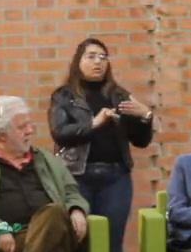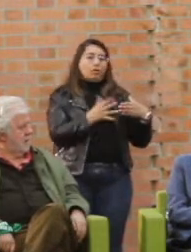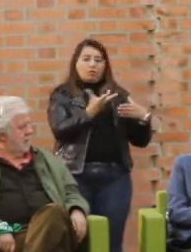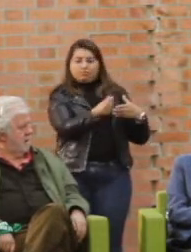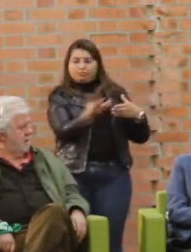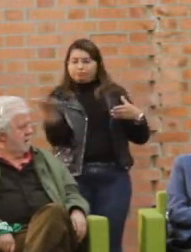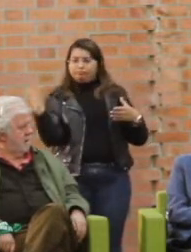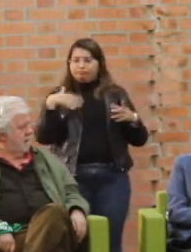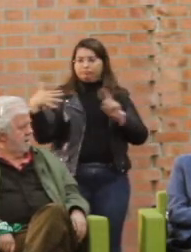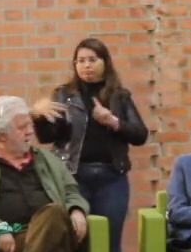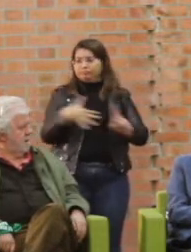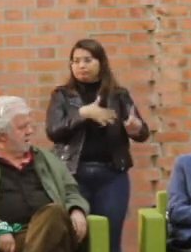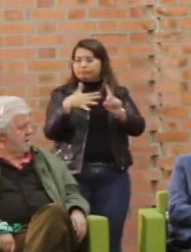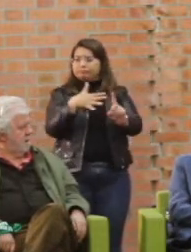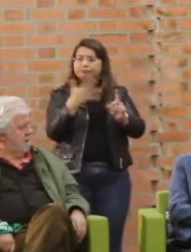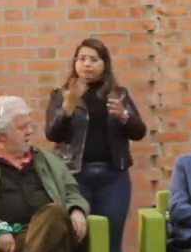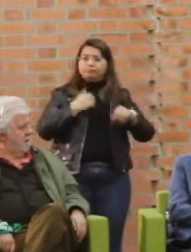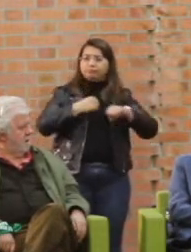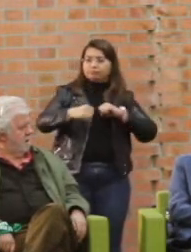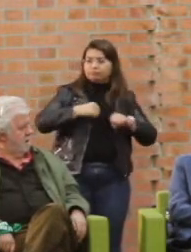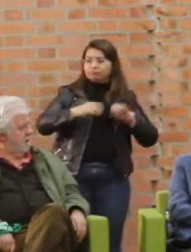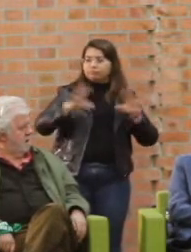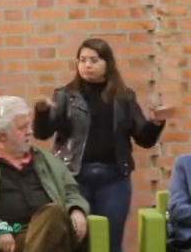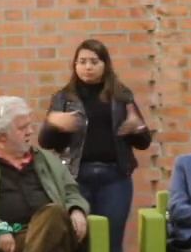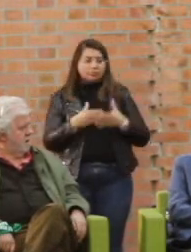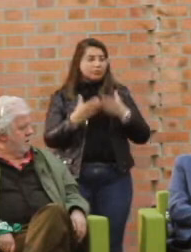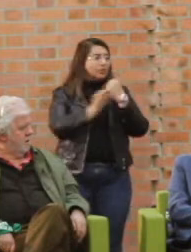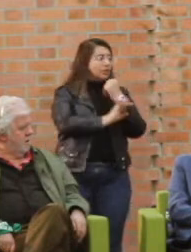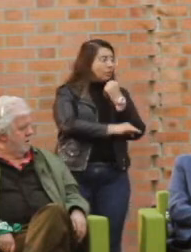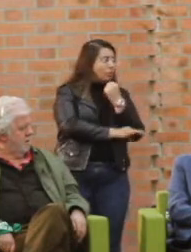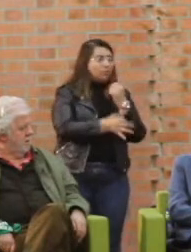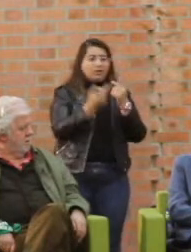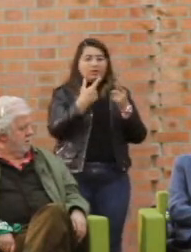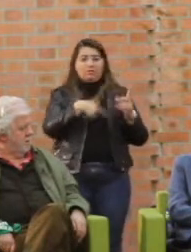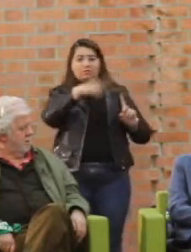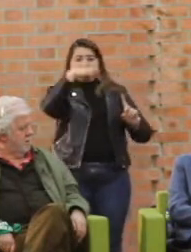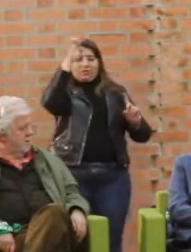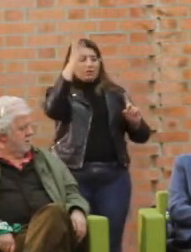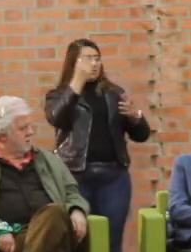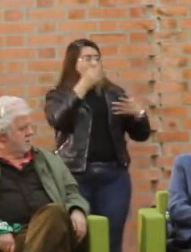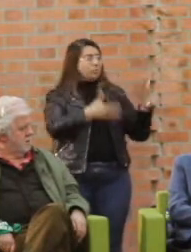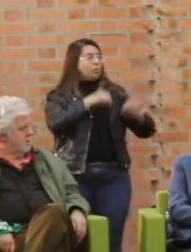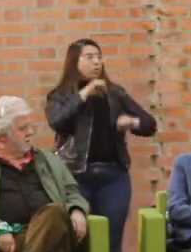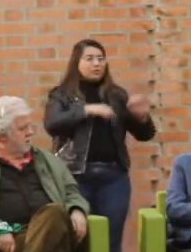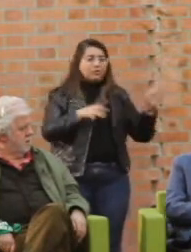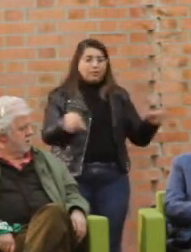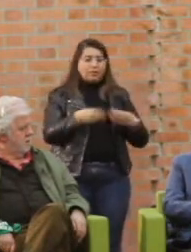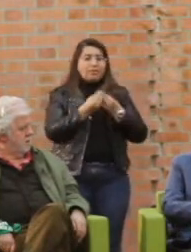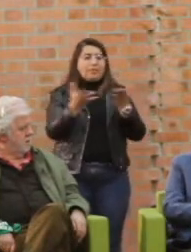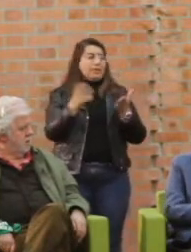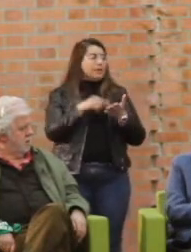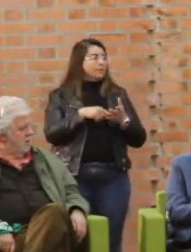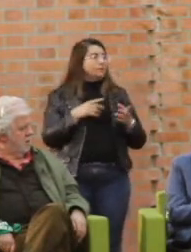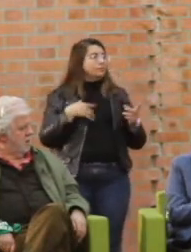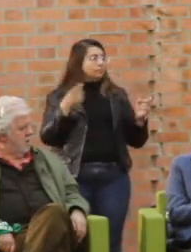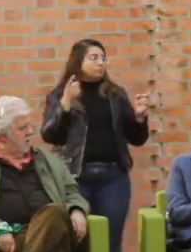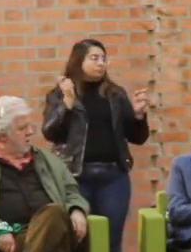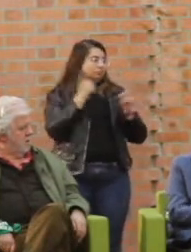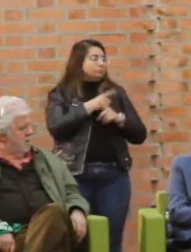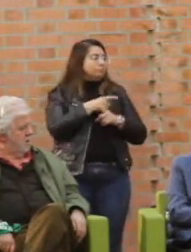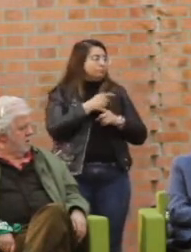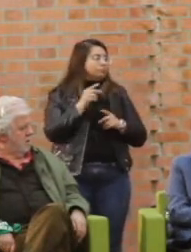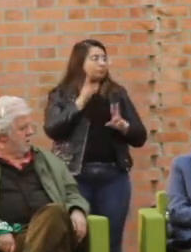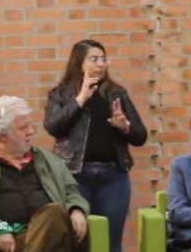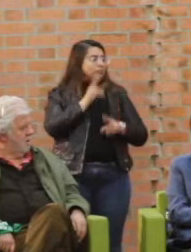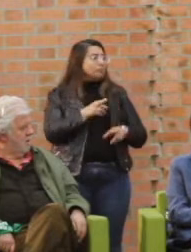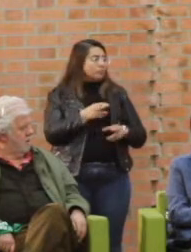cierto reconocimiento organizativo logístico o económico sino la posibilidad de la juntanza entonces ahí Creo que hay una cosa que